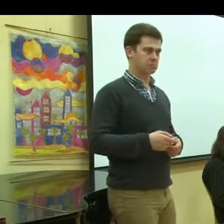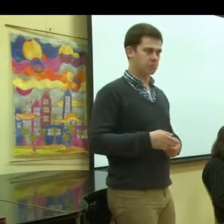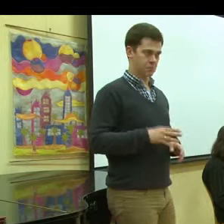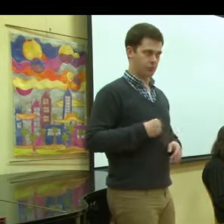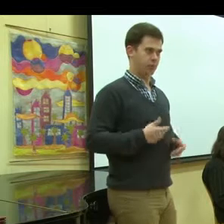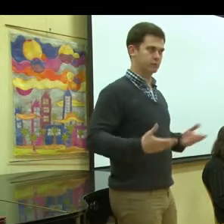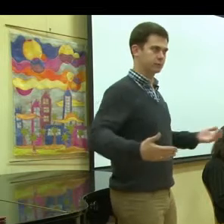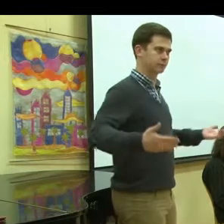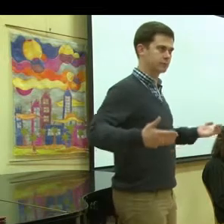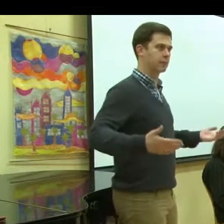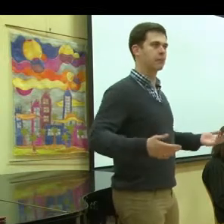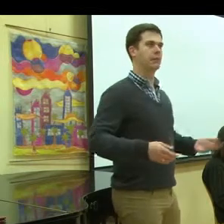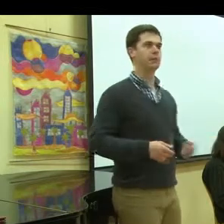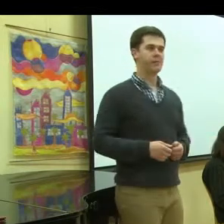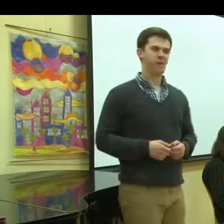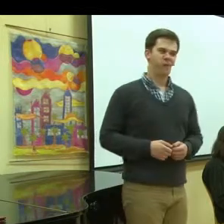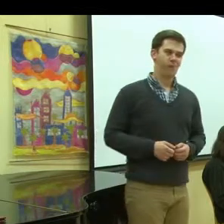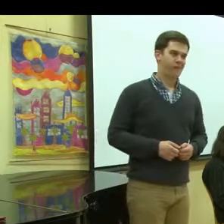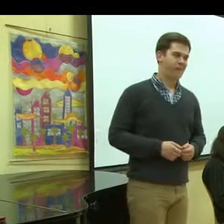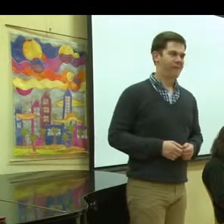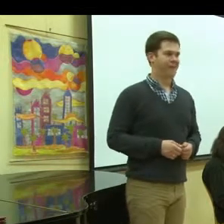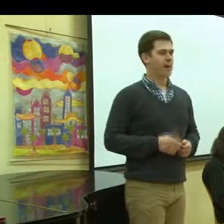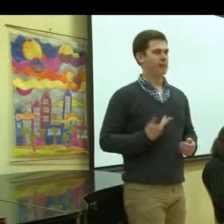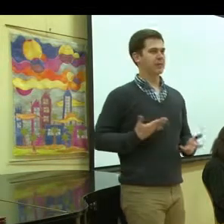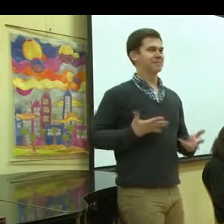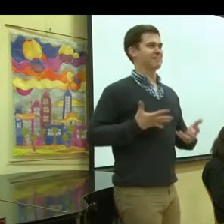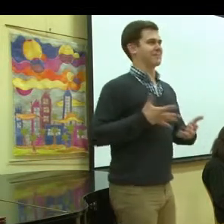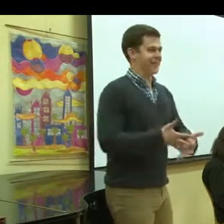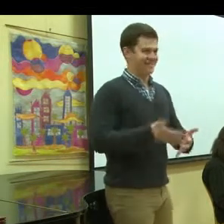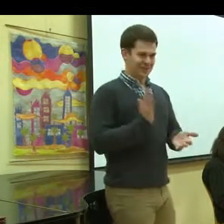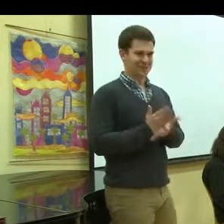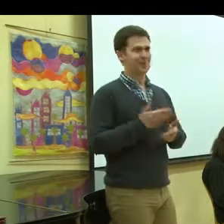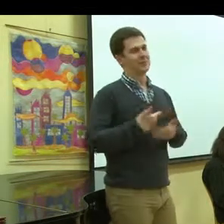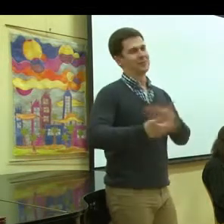tańczymy. Por eso, pero no es una cuestión, como decir, para